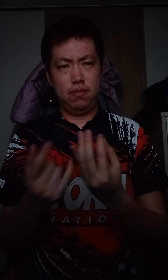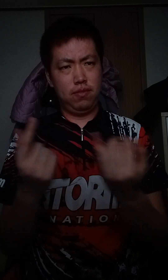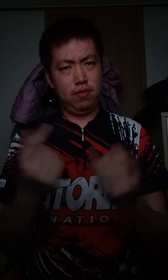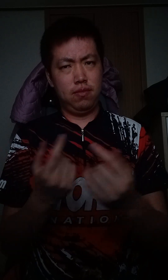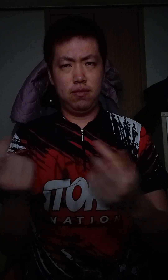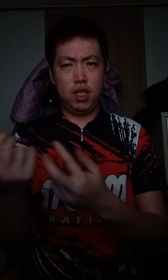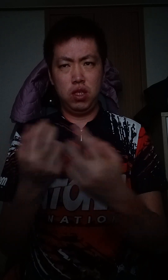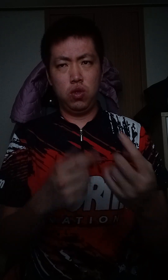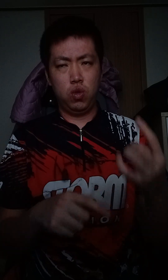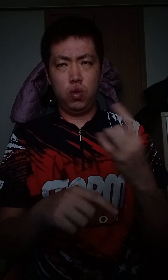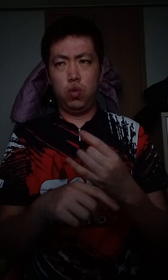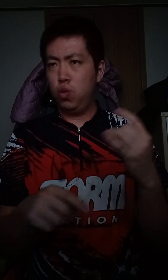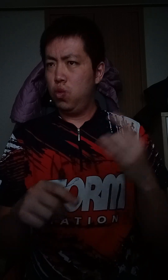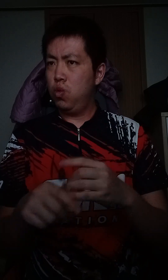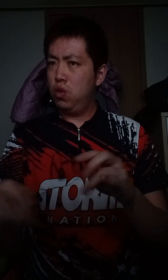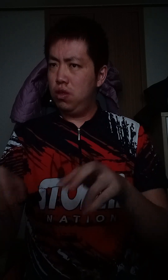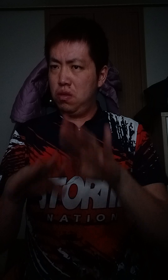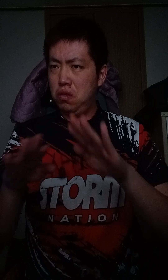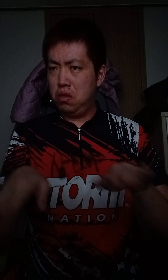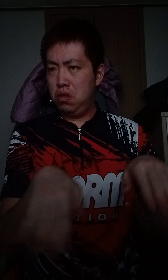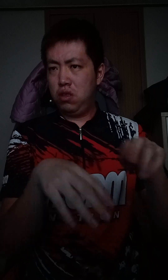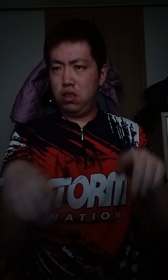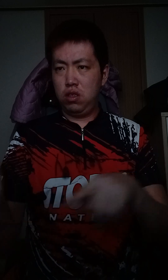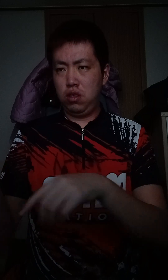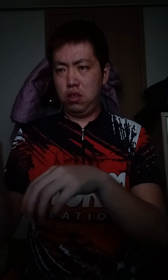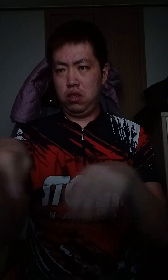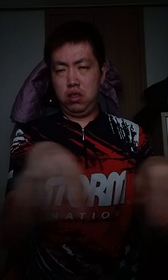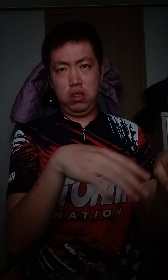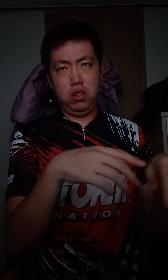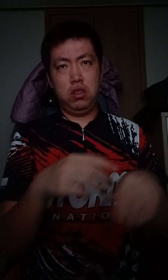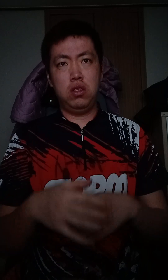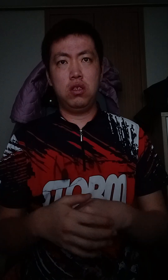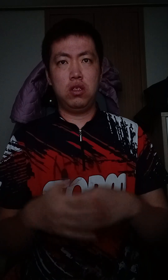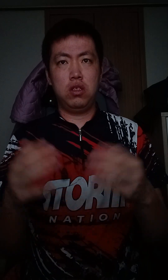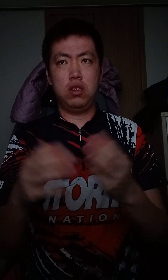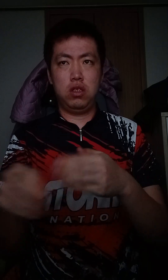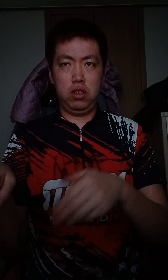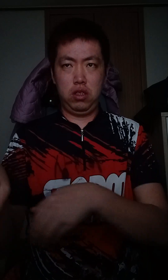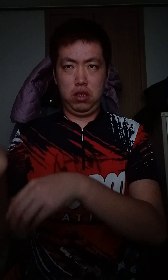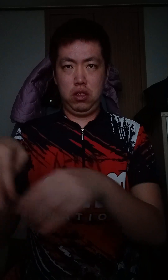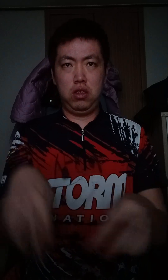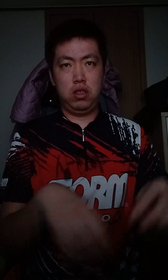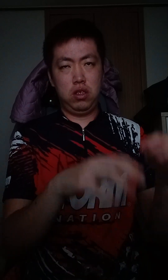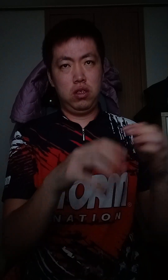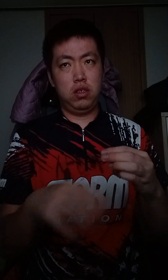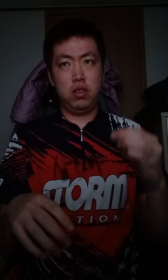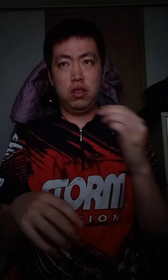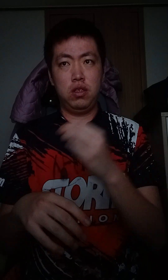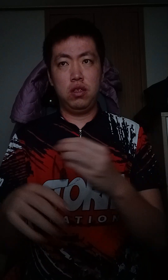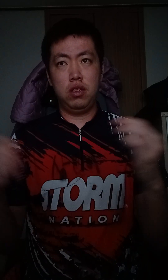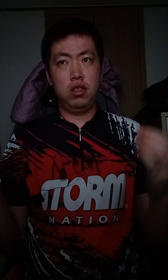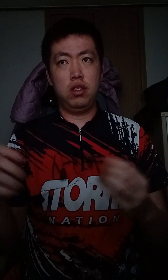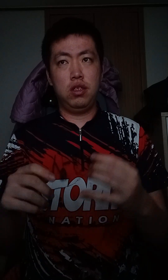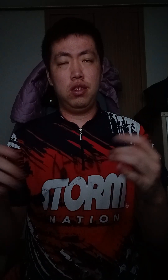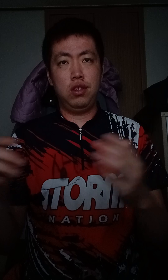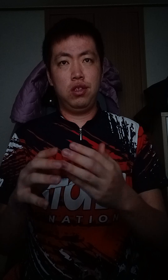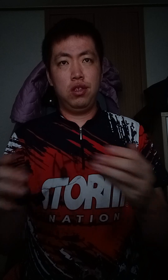후행열차로 고장난 열차를 밀어 창동역까지 이동한 뒤 승객들을 하차시켰으며 현재 해당 열차를 차량 기지로